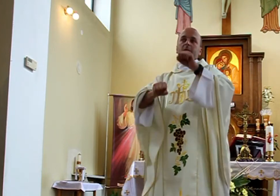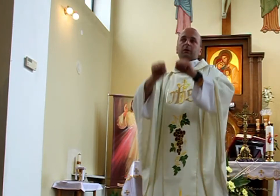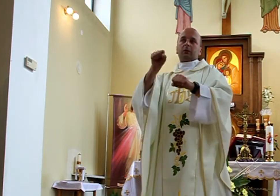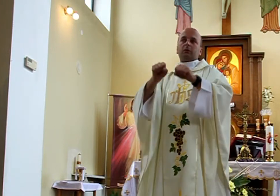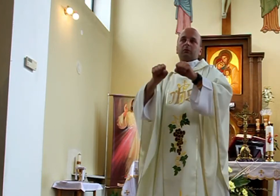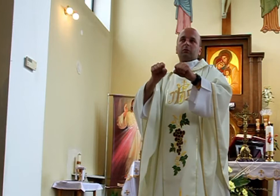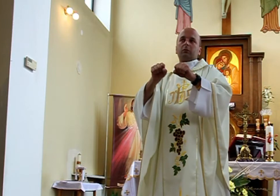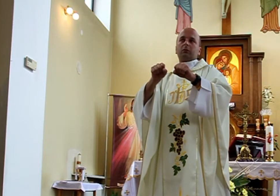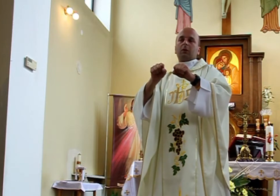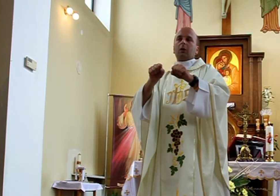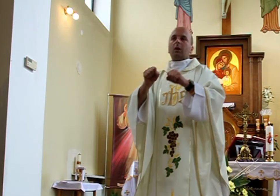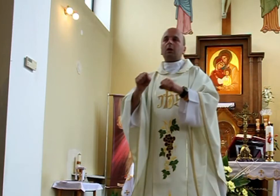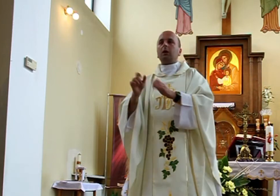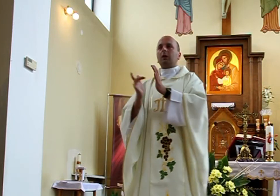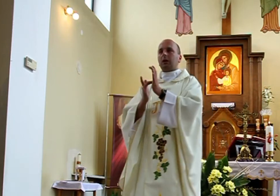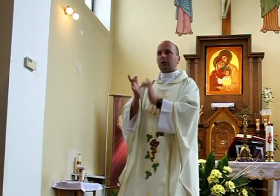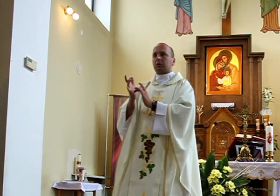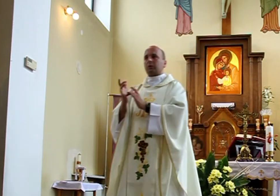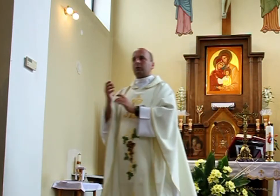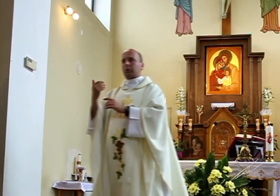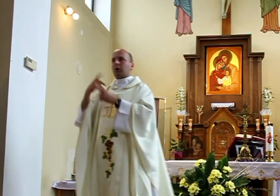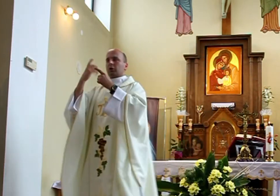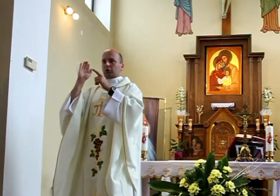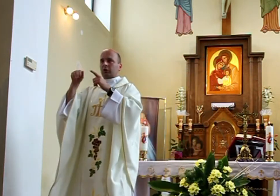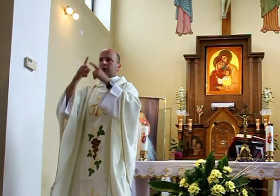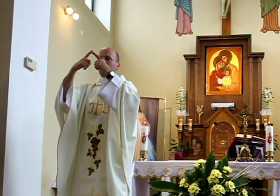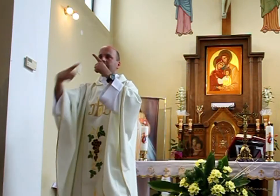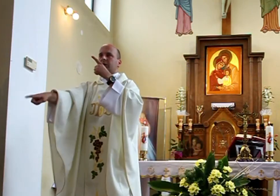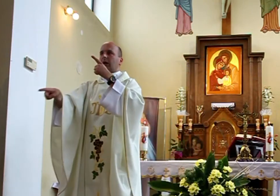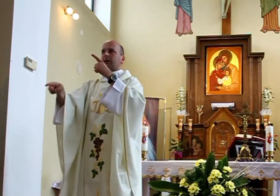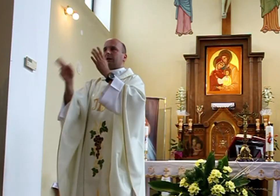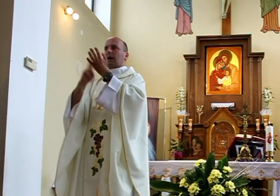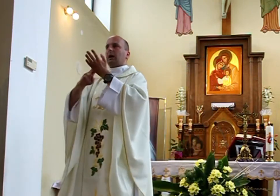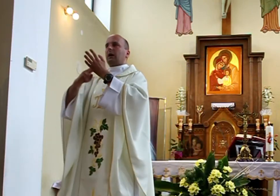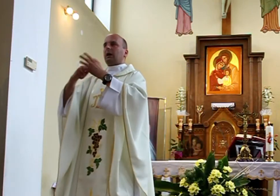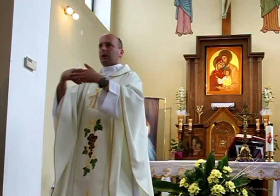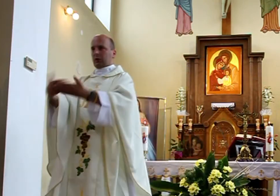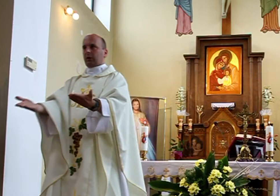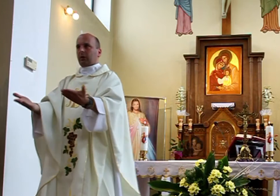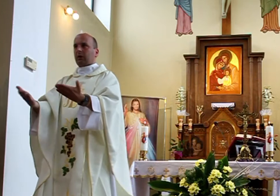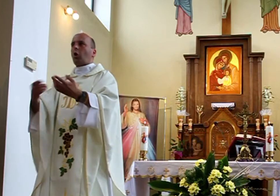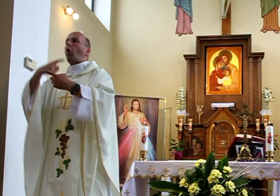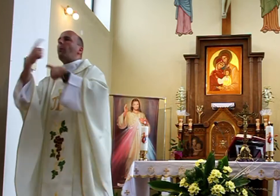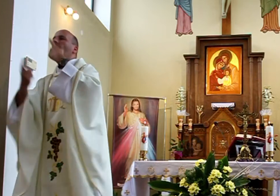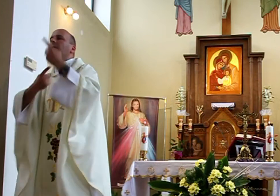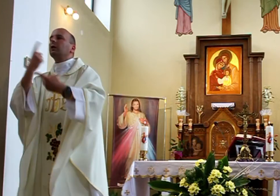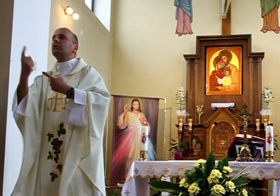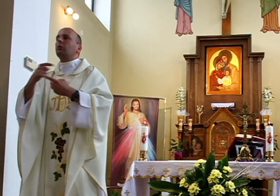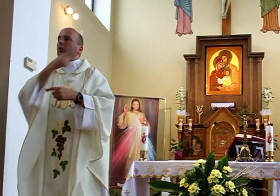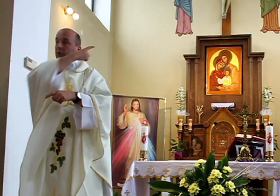sąd. I Jezus, który został zesłany na ziemię, opowiedział o tym,